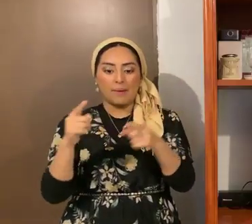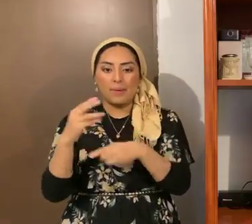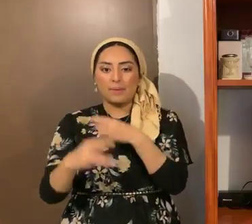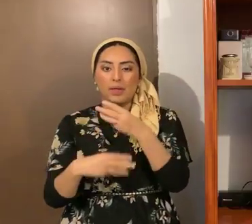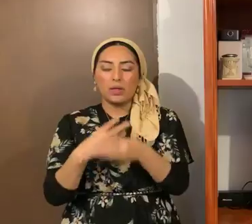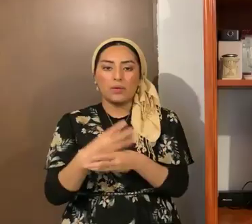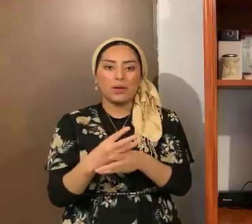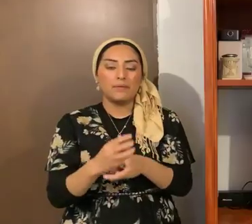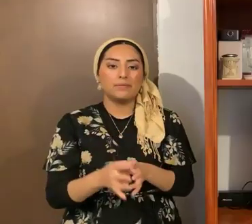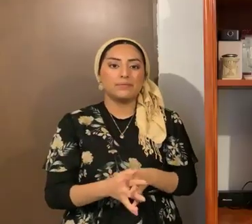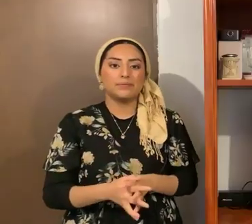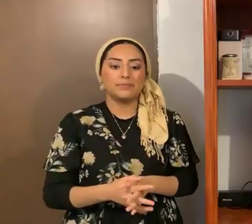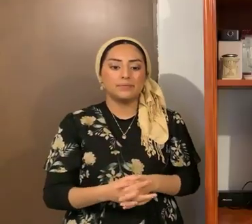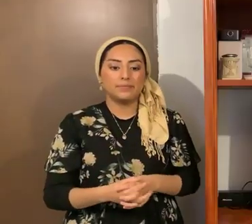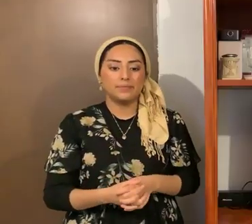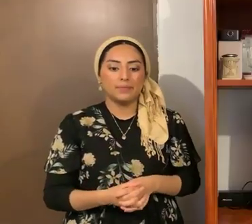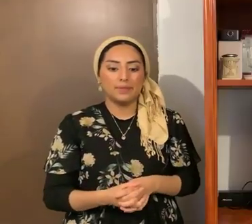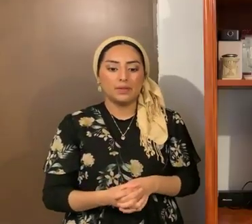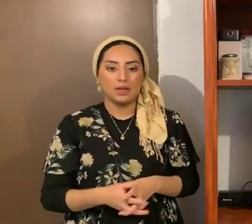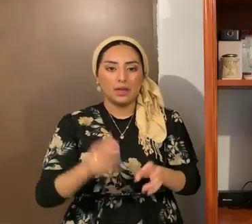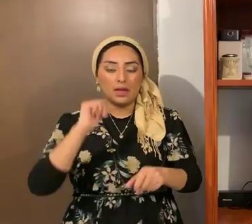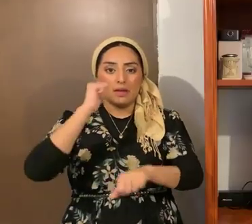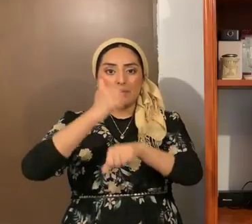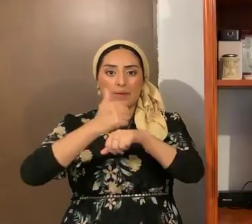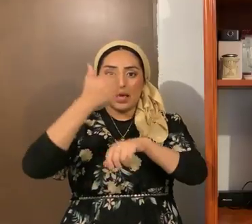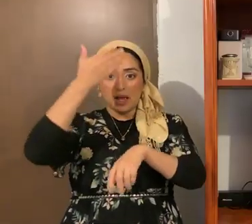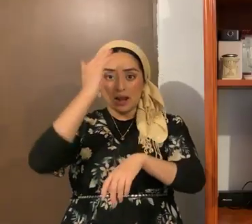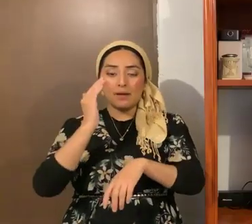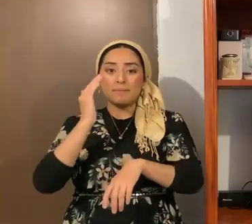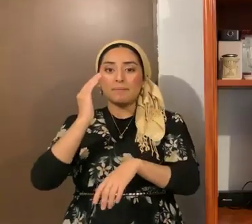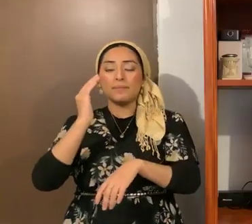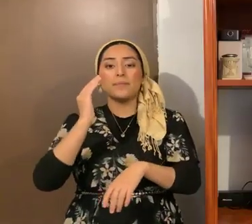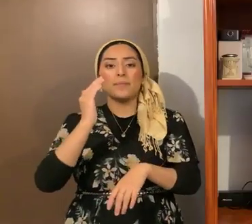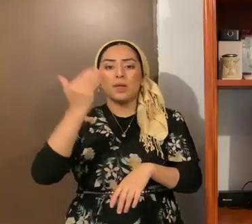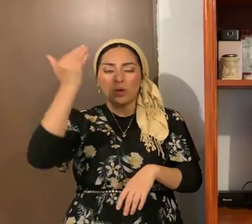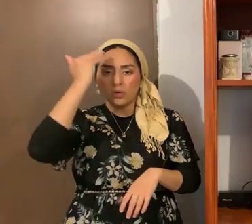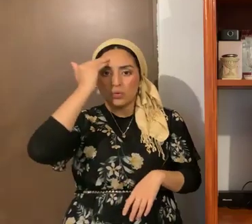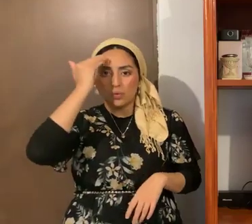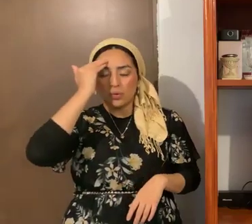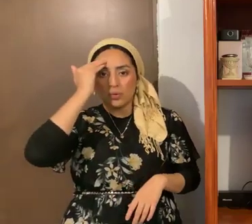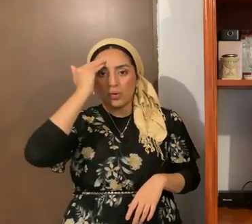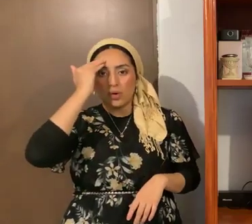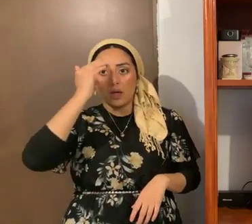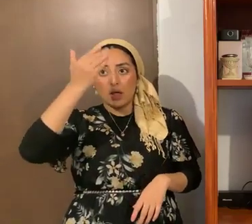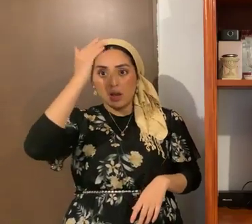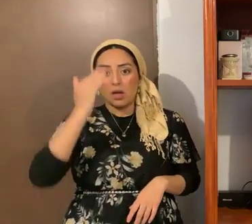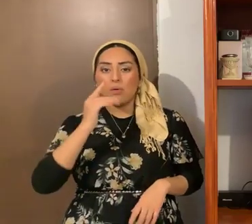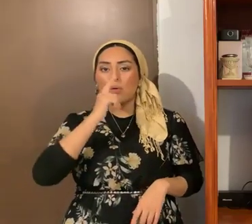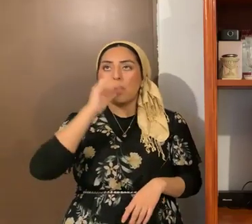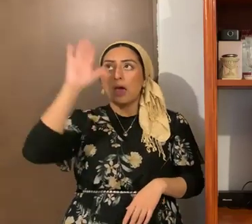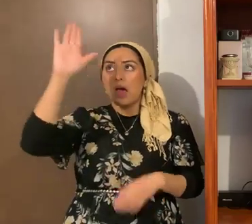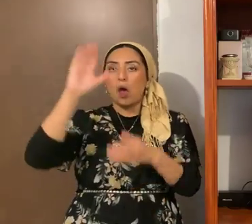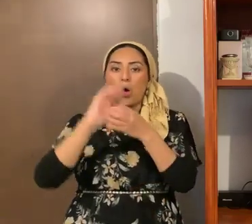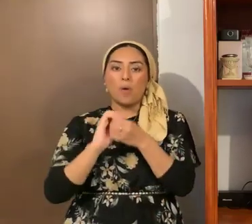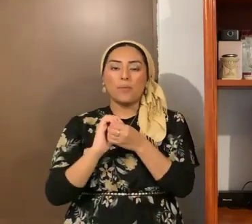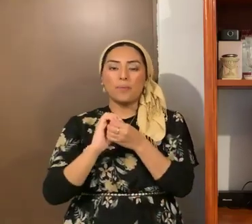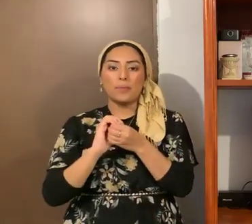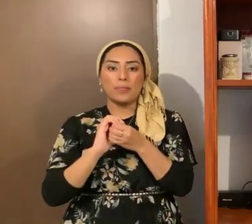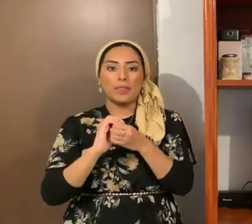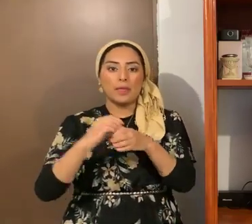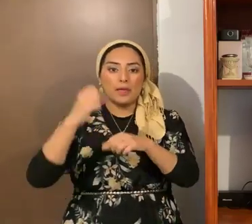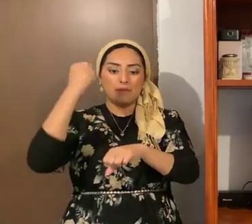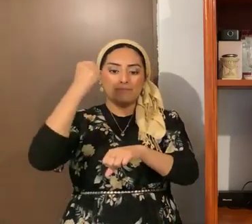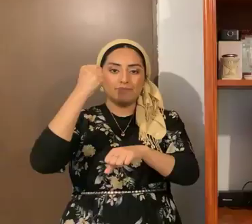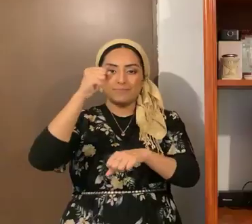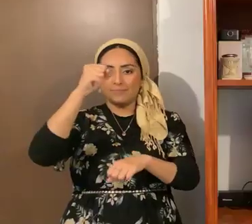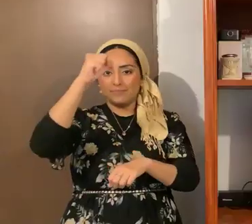mundo. Pero el fundamento de Elohim está firme teniendo este sello. Conoce el Adón a los que son suyos. Por el sello, por